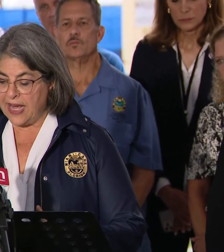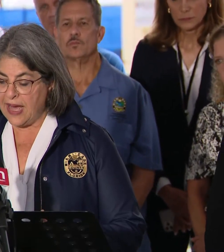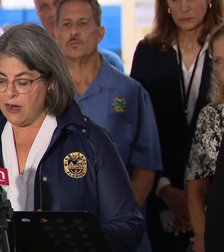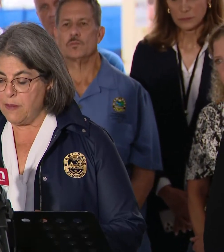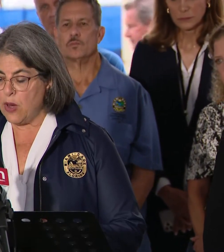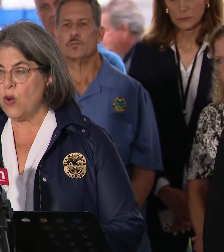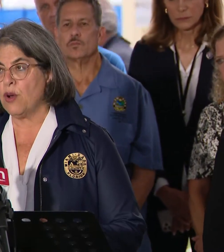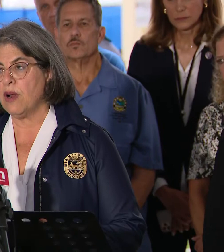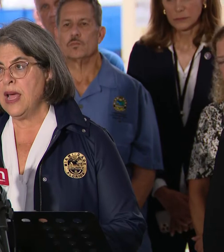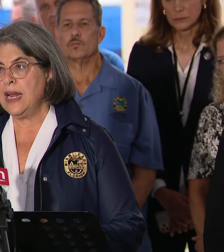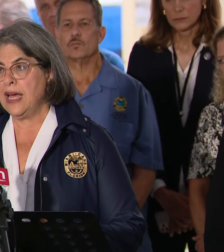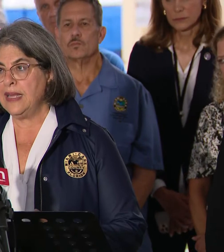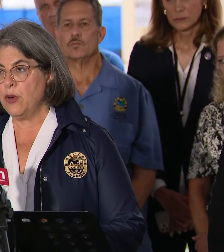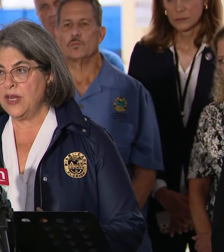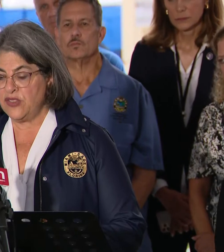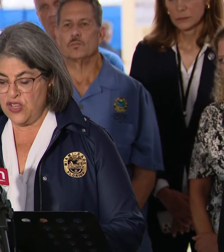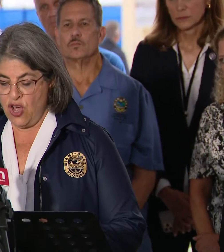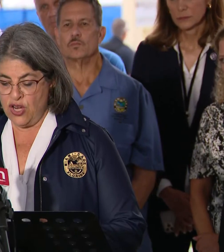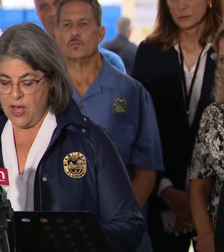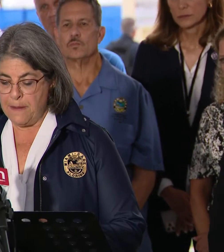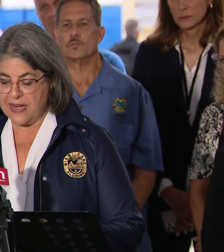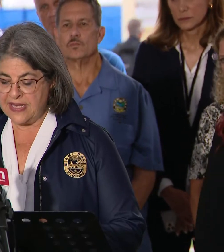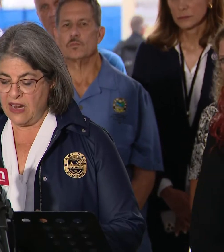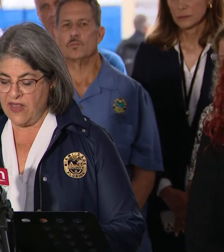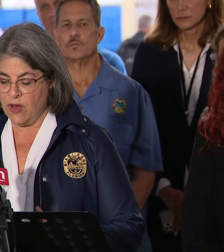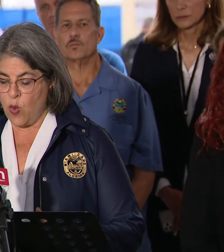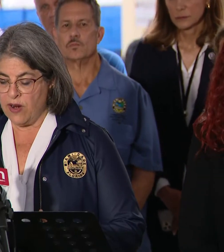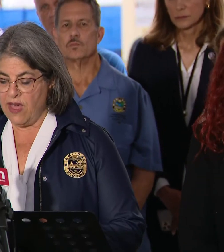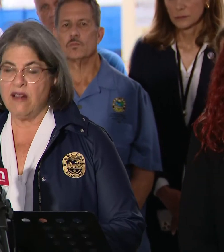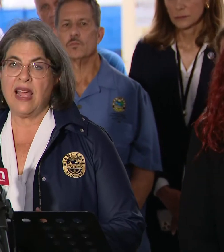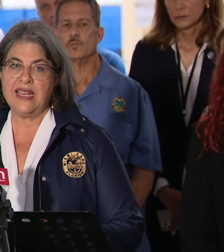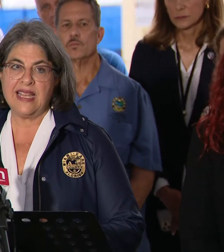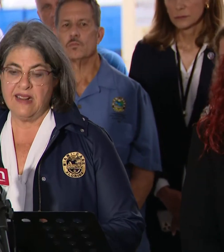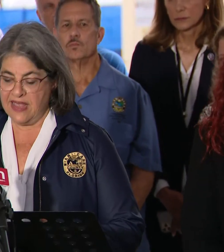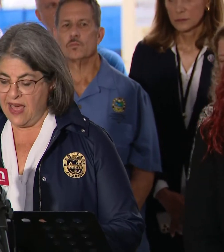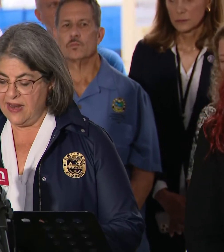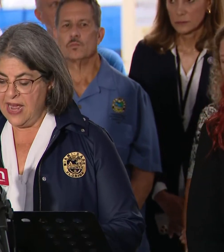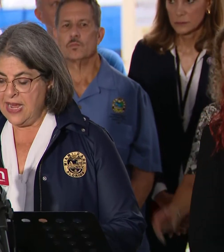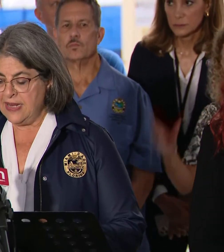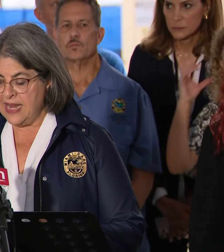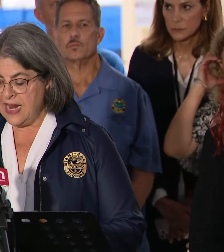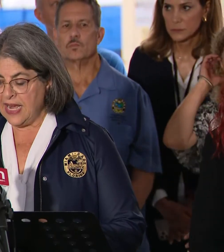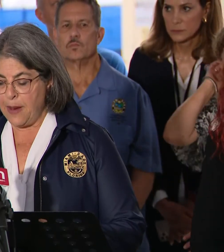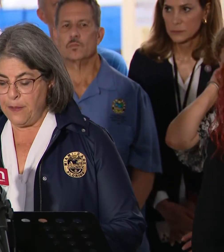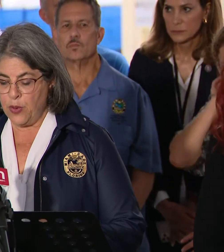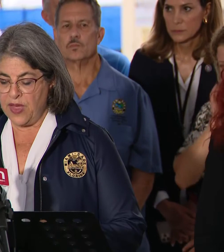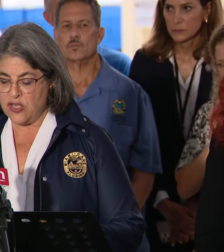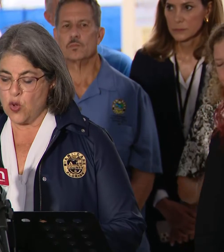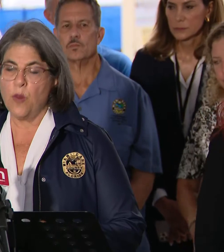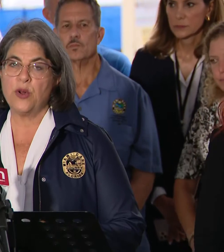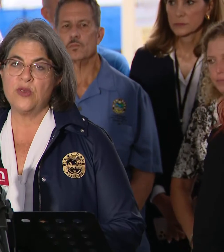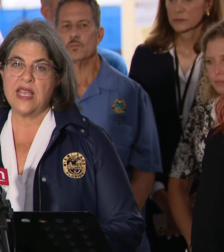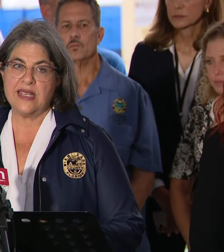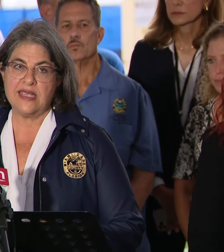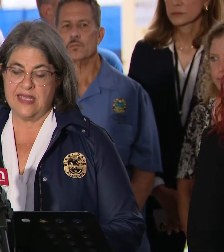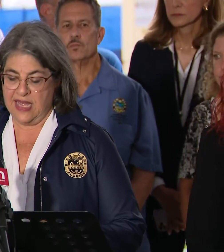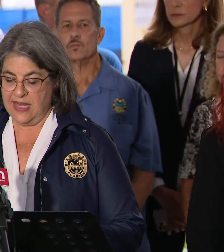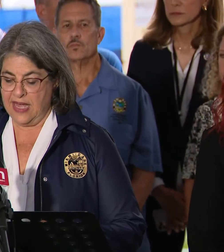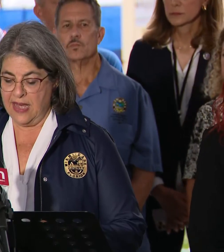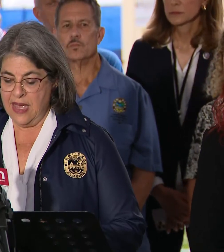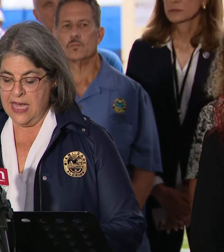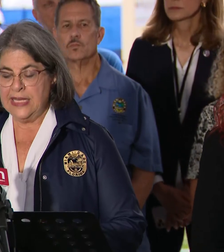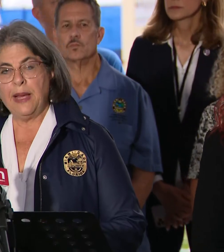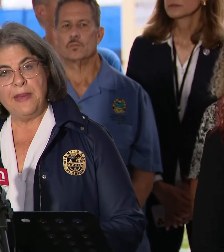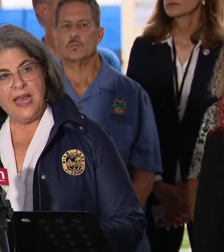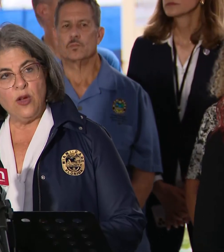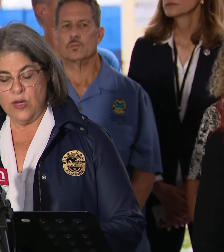cómo manejar mejor la demolición para salvaguardar la integridad del campo de escombros